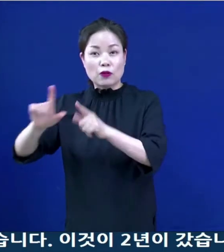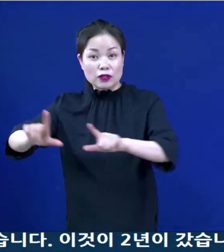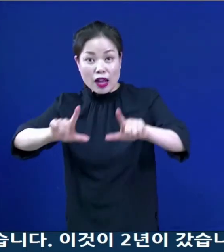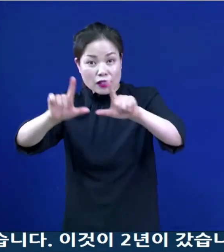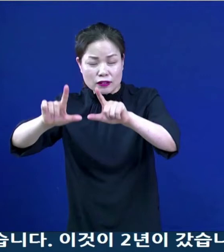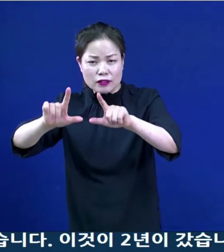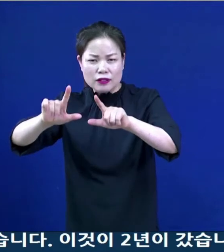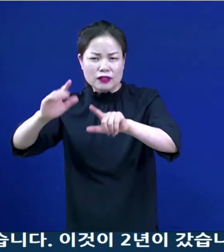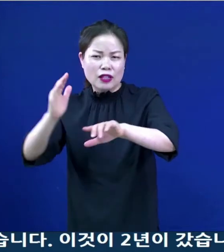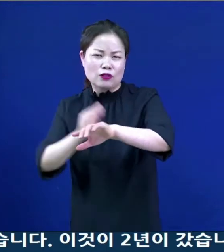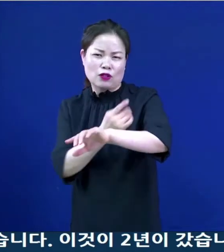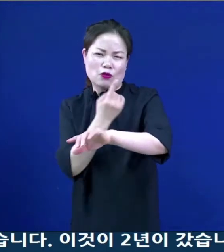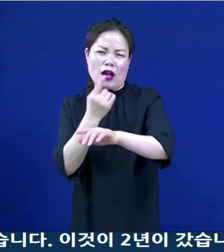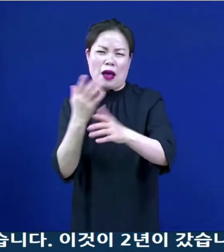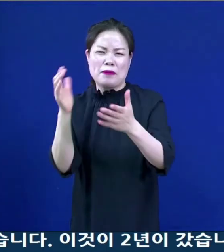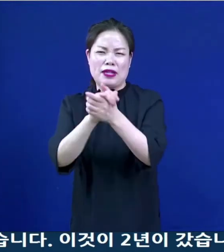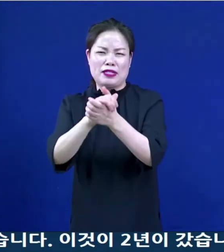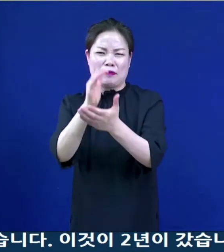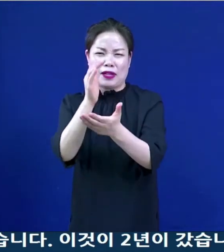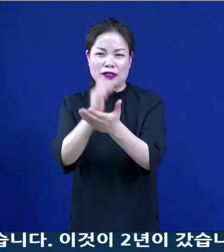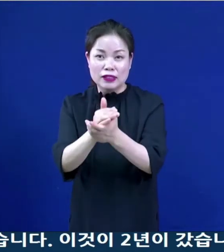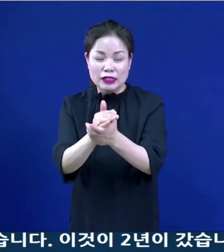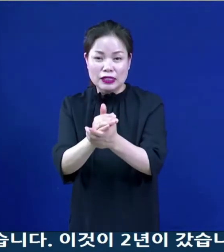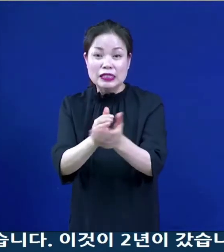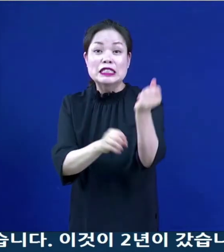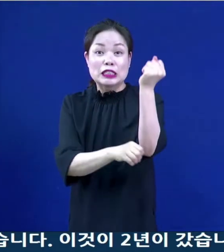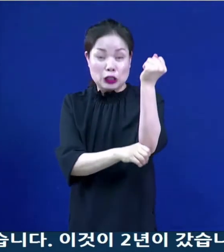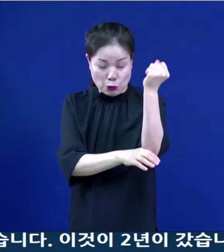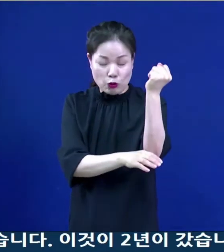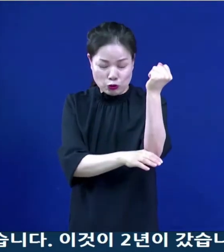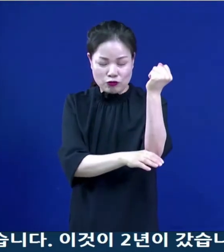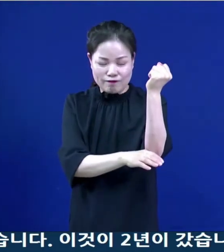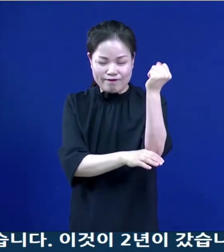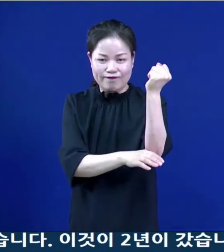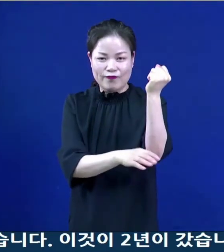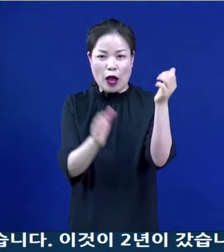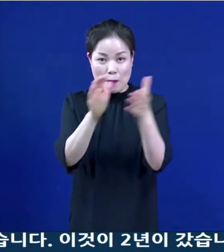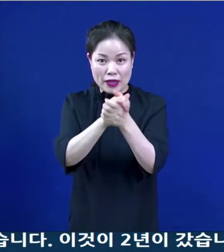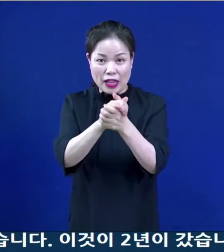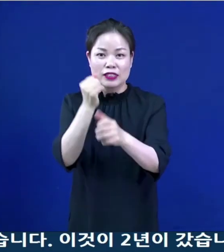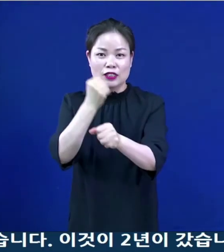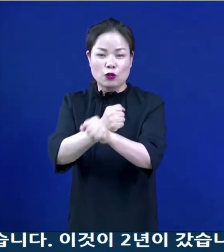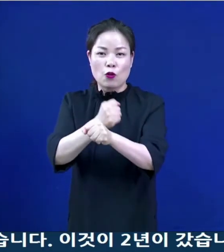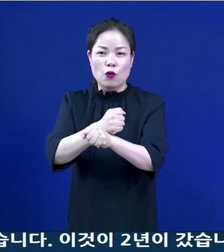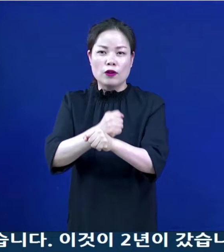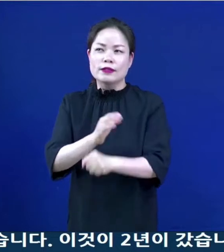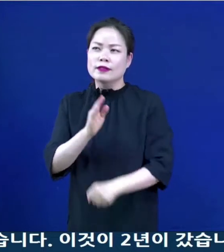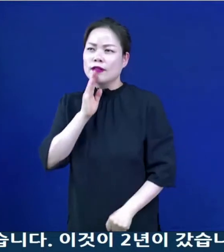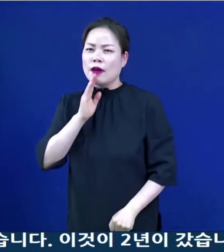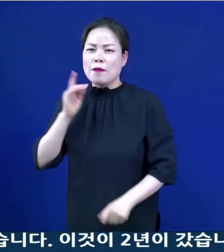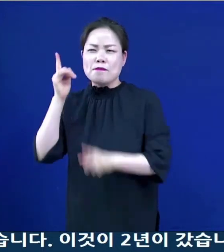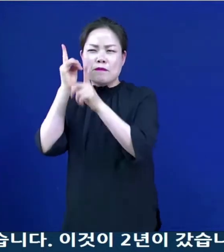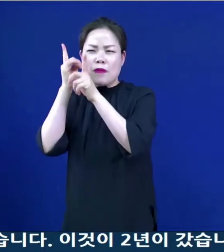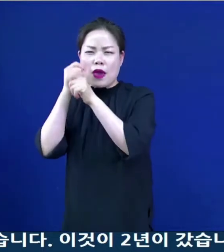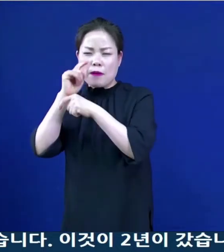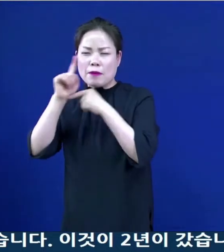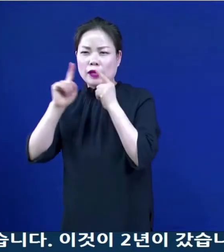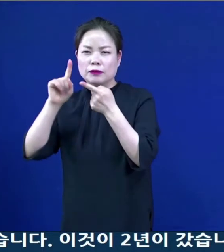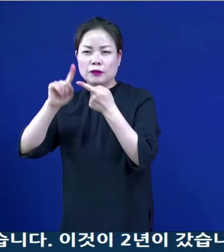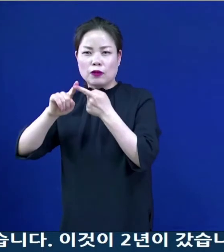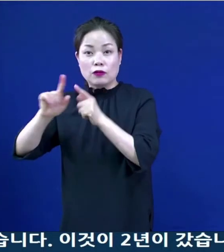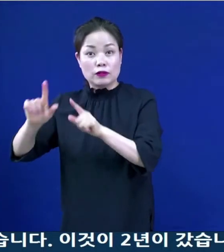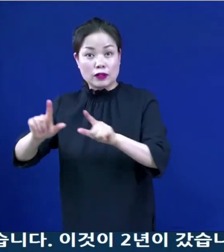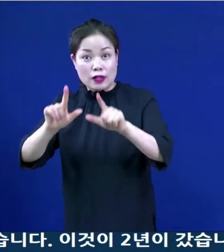그냥 자동 아멘 하지 마시고요, 그건 기본으로 되시고요, 진짜 한번 날마다 말씀을 붙들어